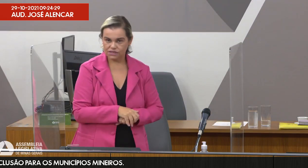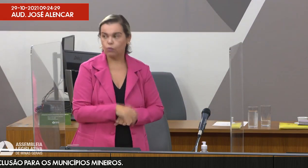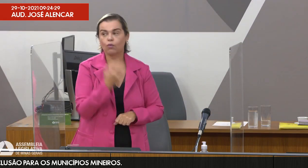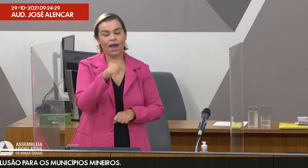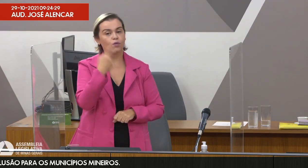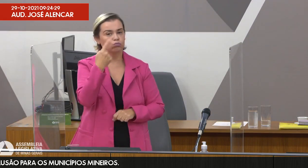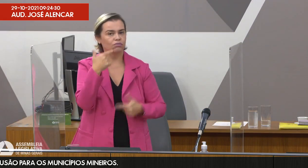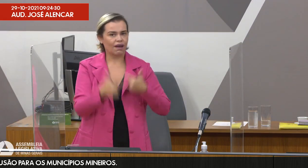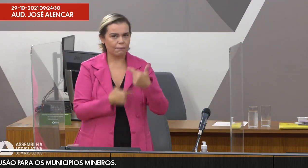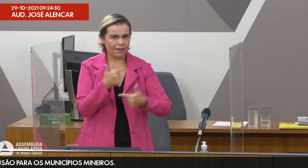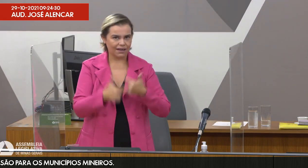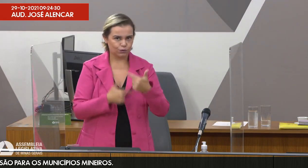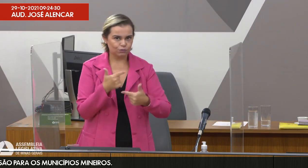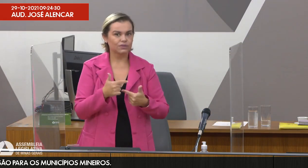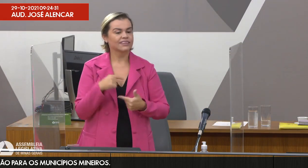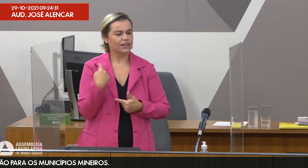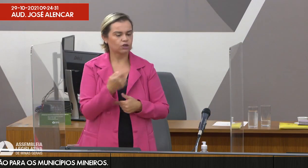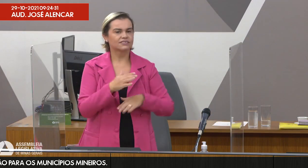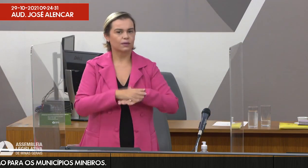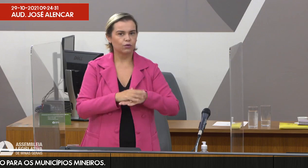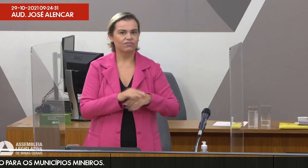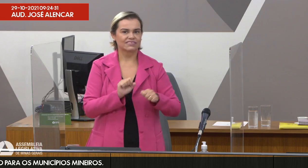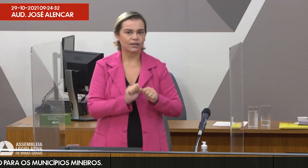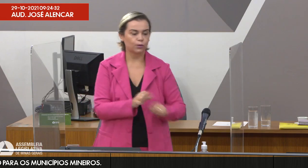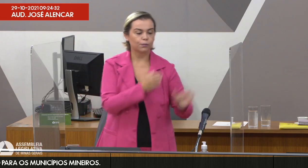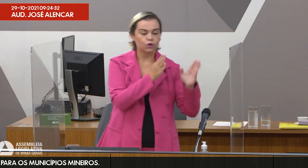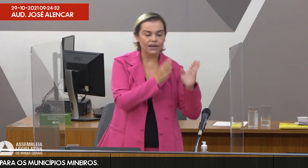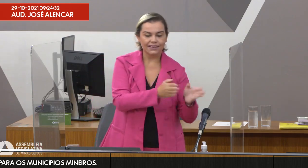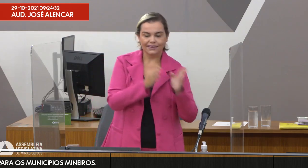Todos os órgãos que atuam com esse público